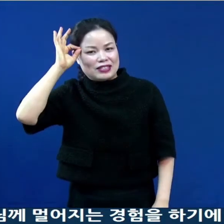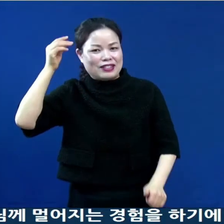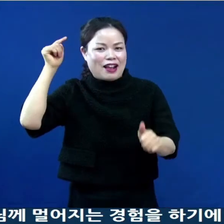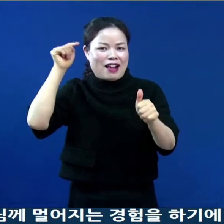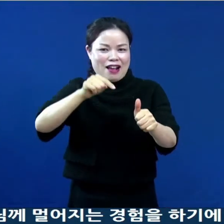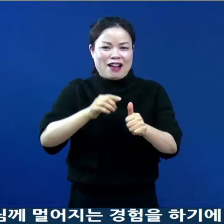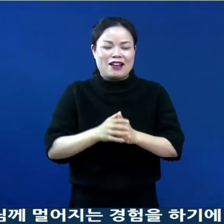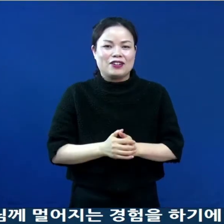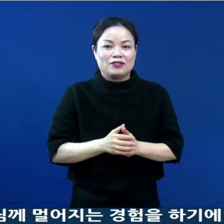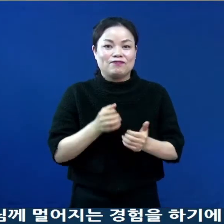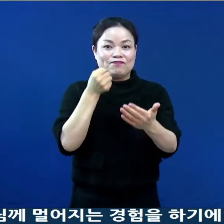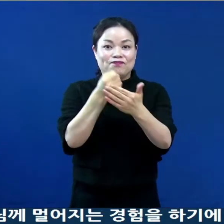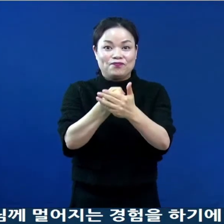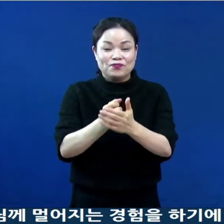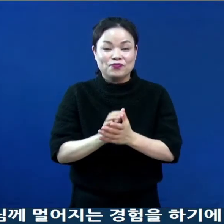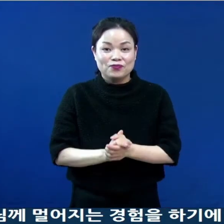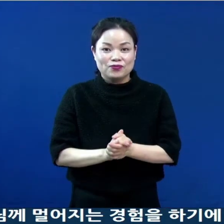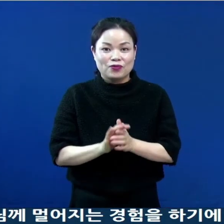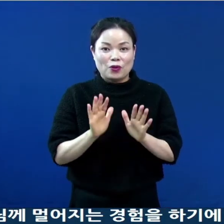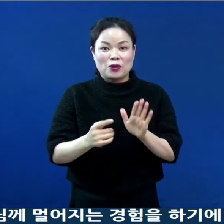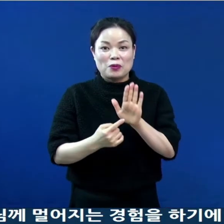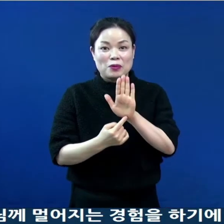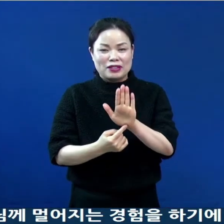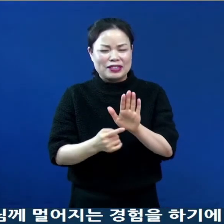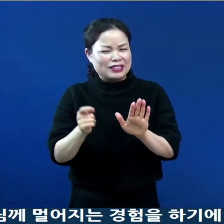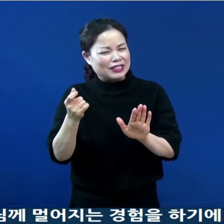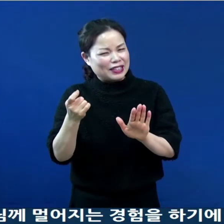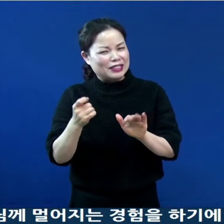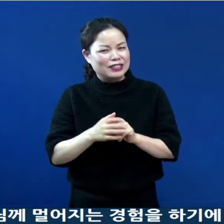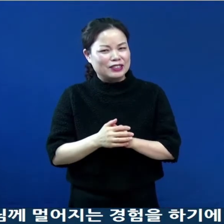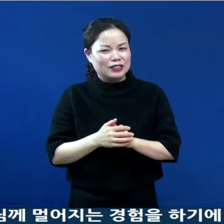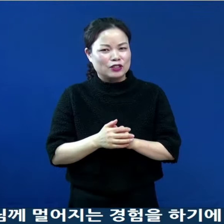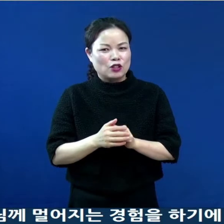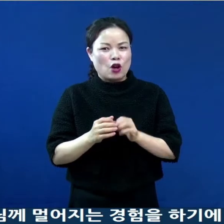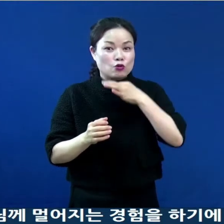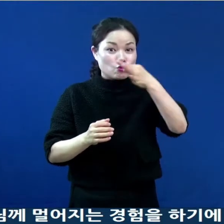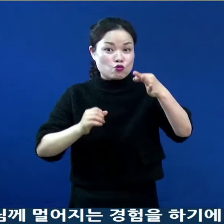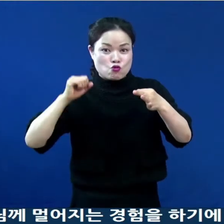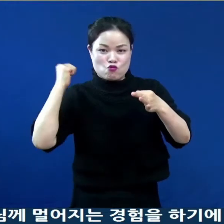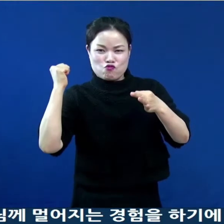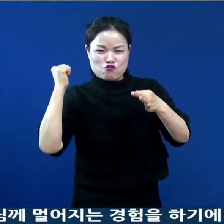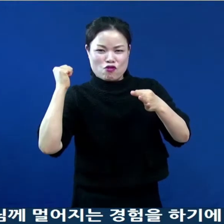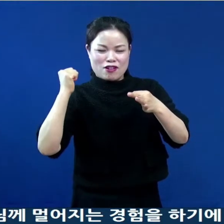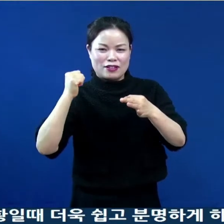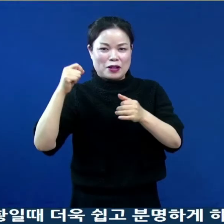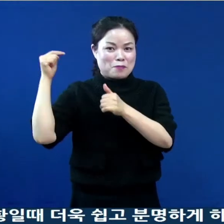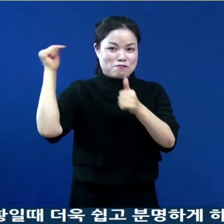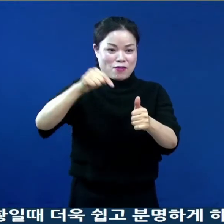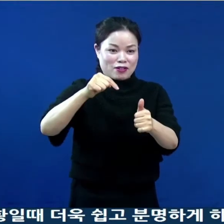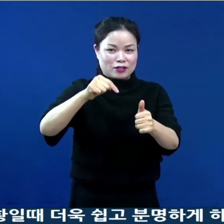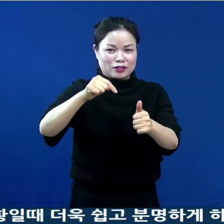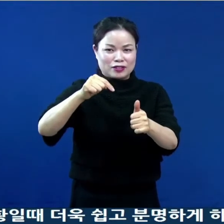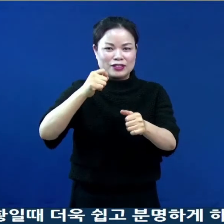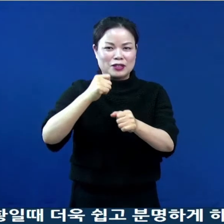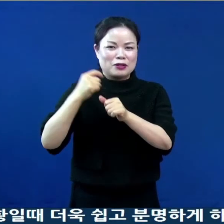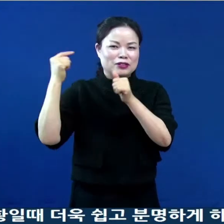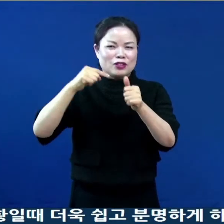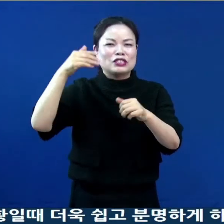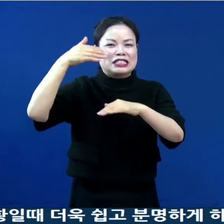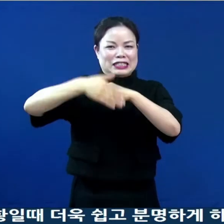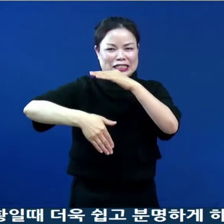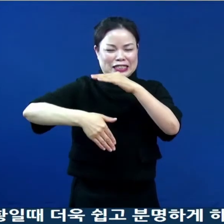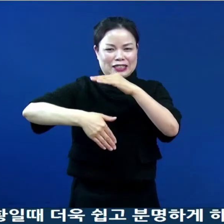이렇게 정했습니다. 올해 표어는 약간 이렇게 구호적입니다. 명령적이고 구호를 외치는 듯합니다.